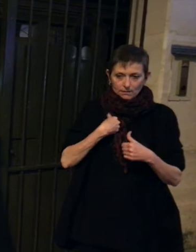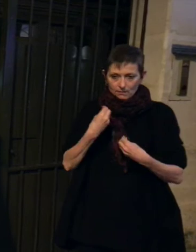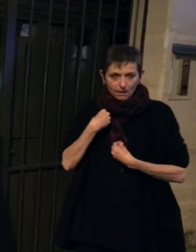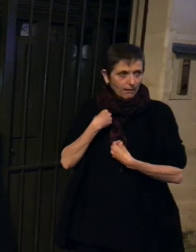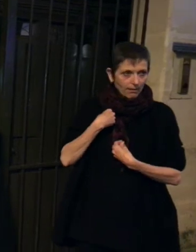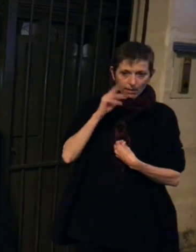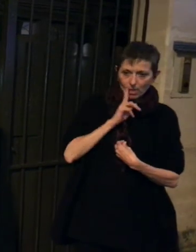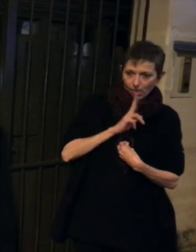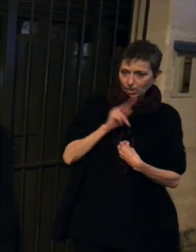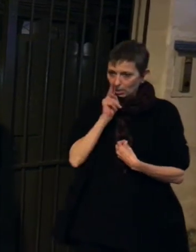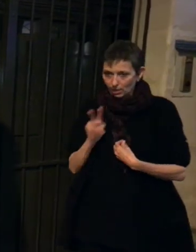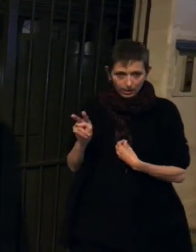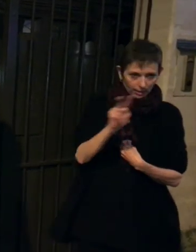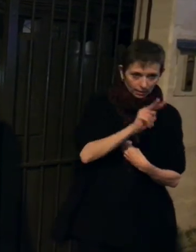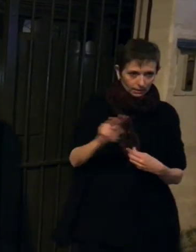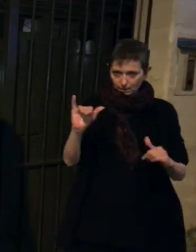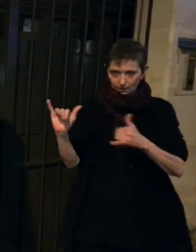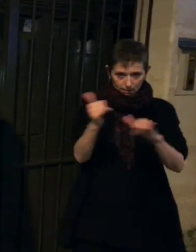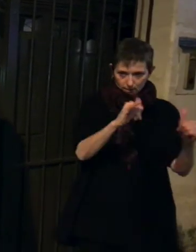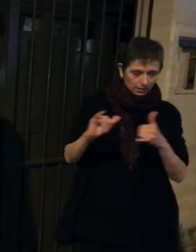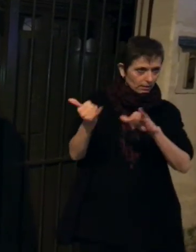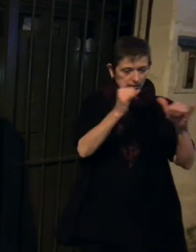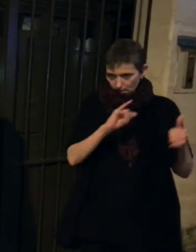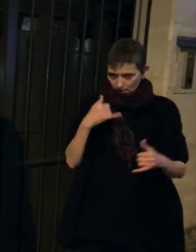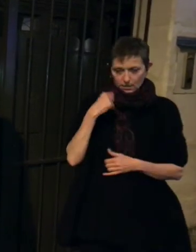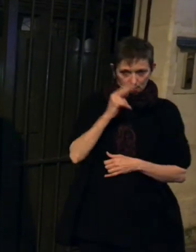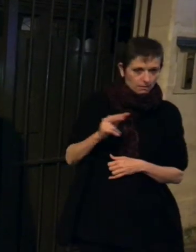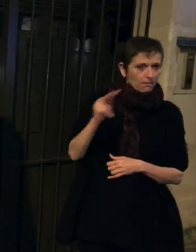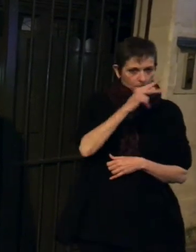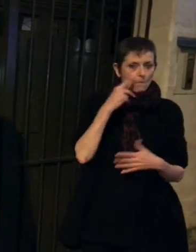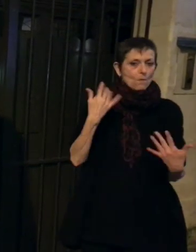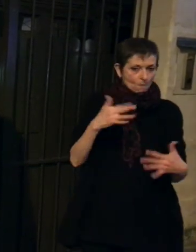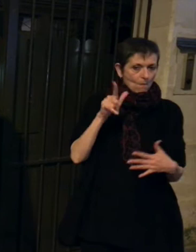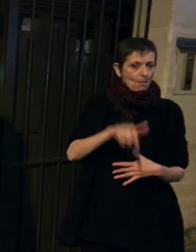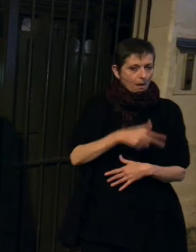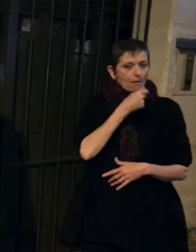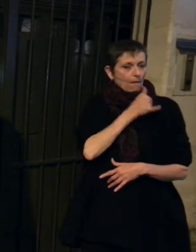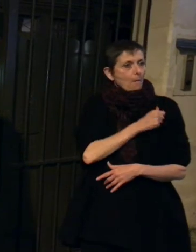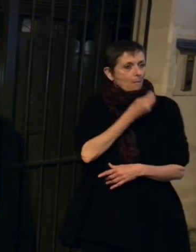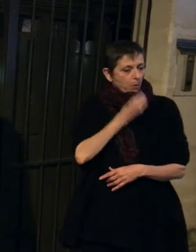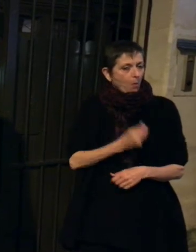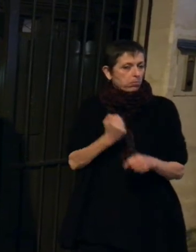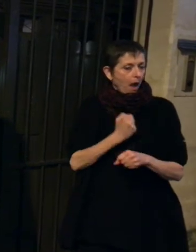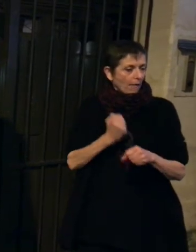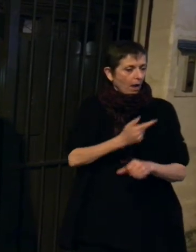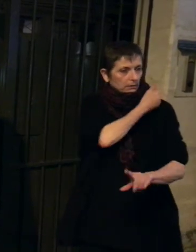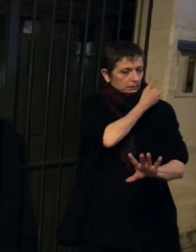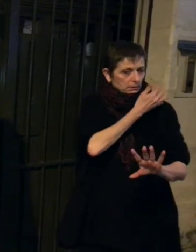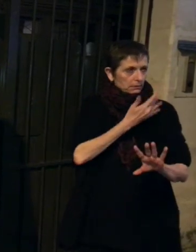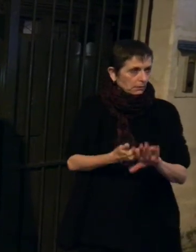comédiens. On remarque qu'il y a un travail formidable qui est fait en amont, et on passe un super moment